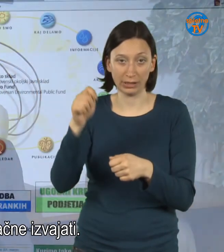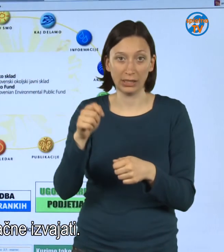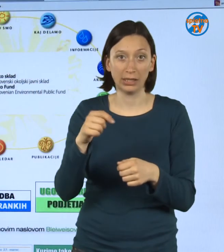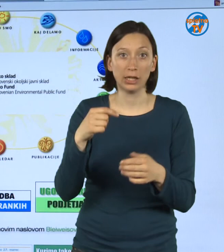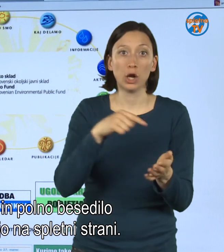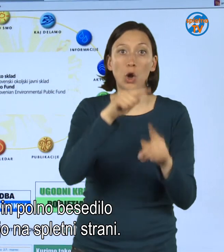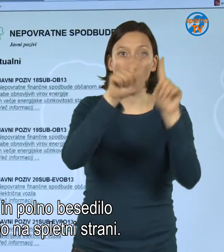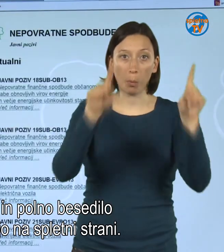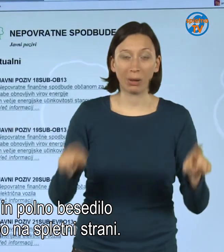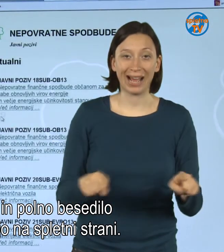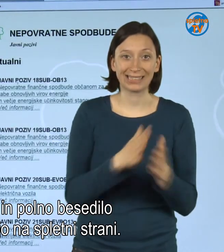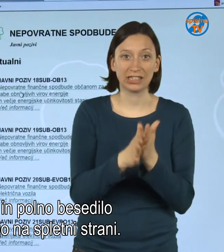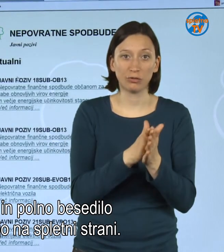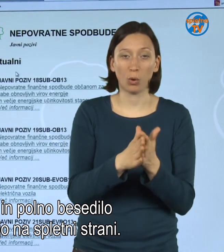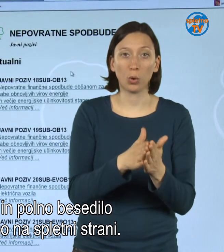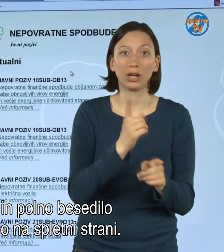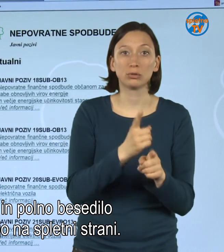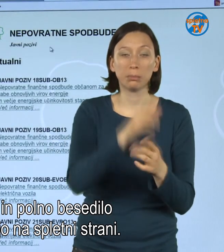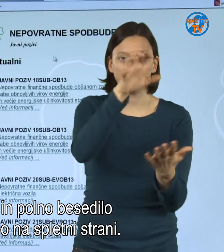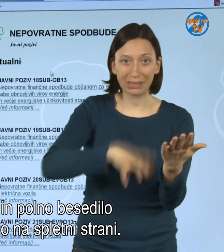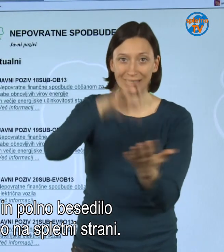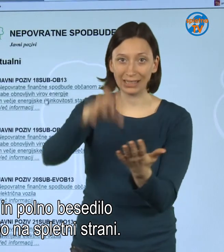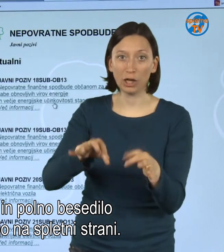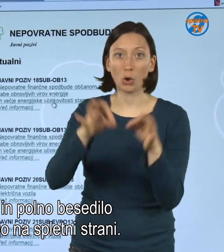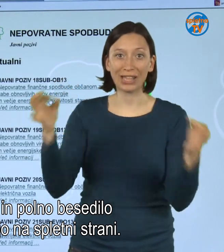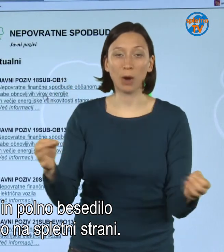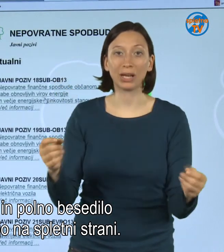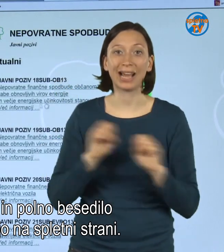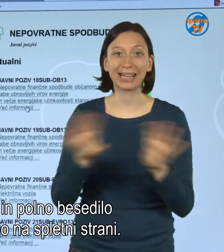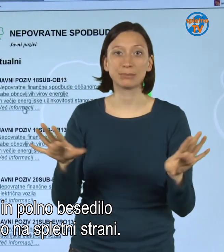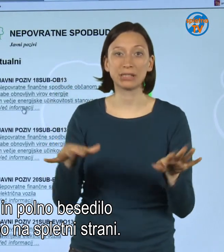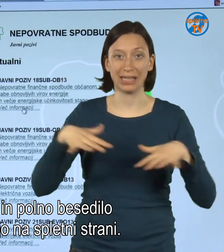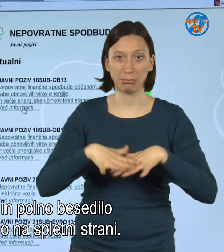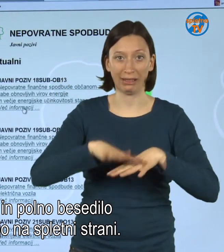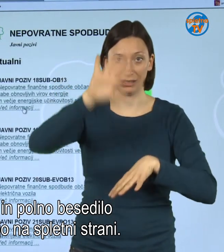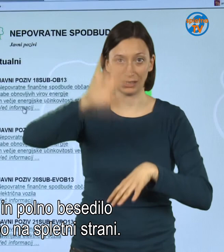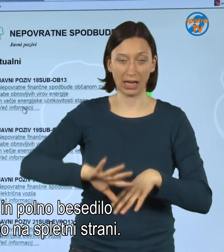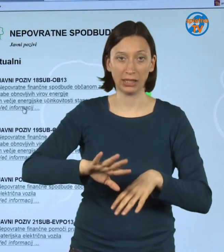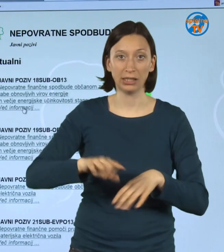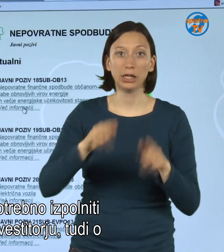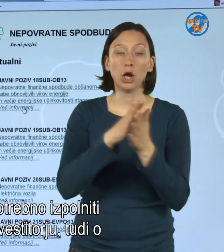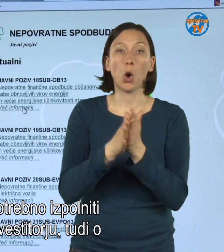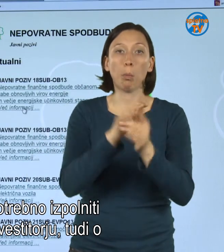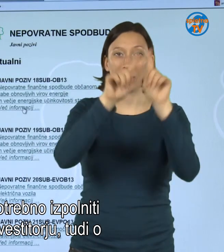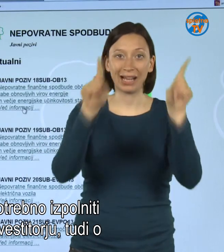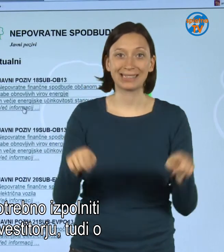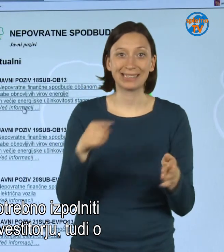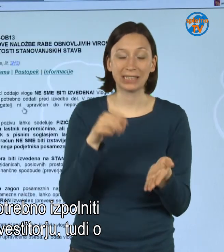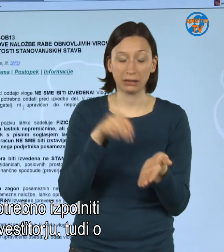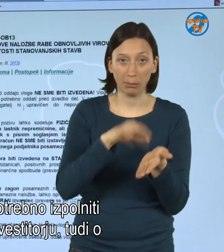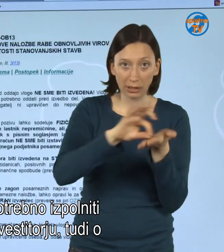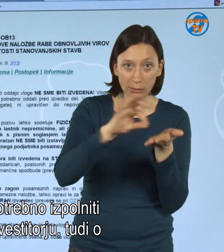izvajati. Obrazec, vloga, tudi polno besedilo javnega poziva je na voljo na spletni strani. Obrazec je